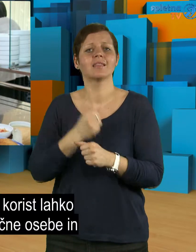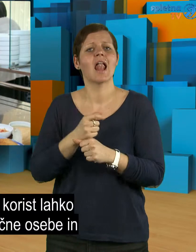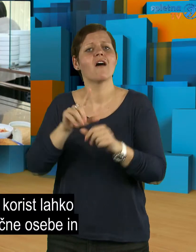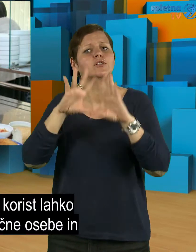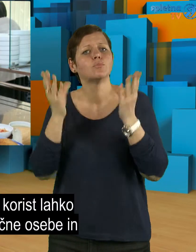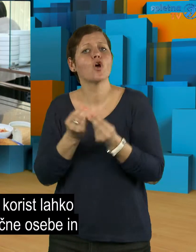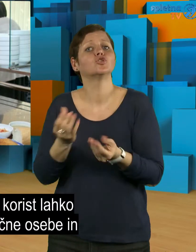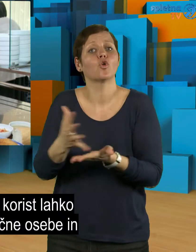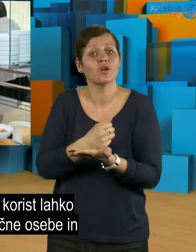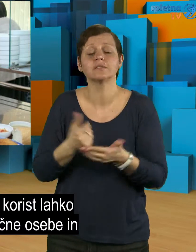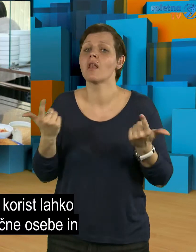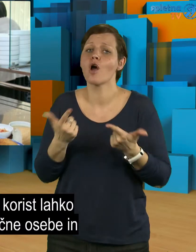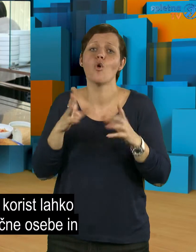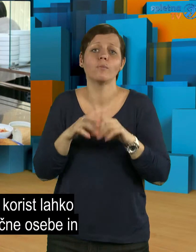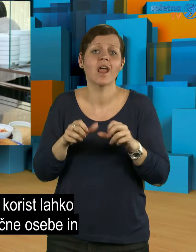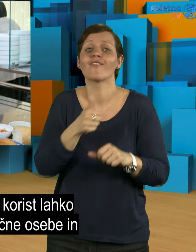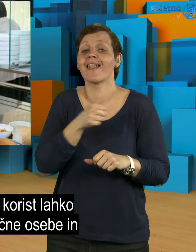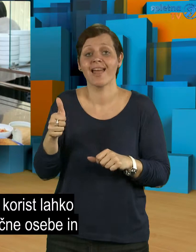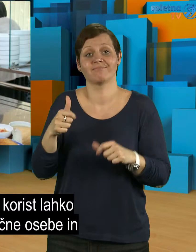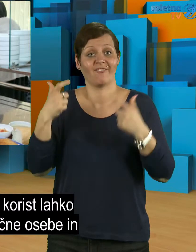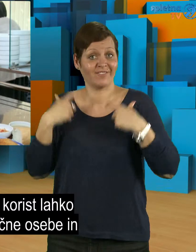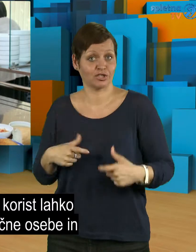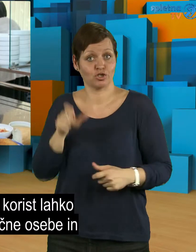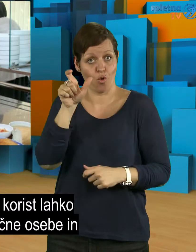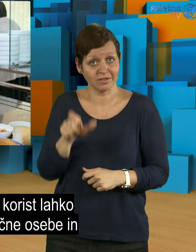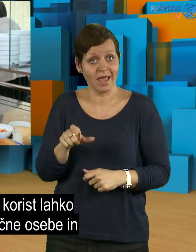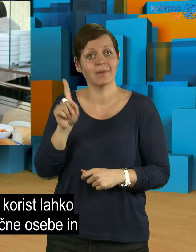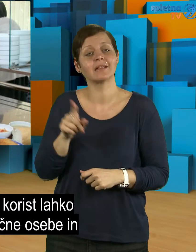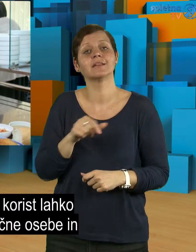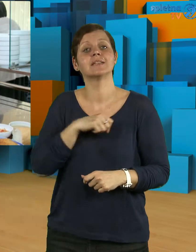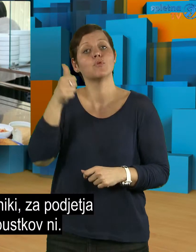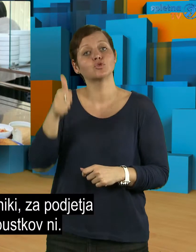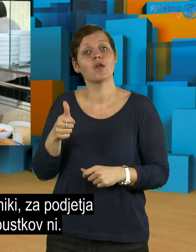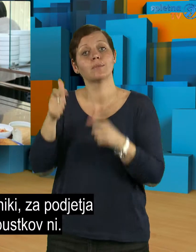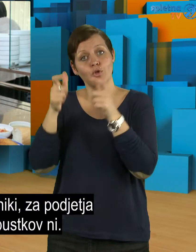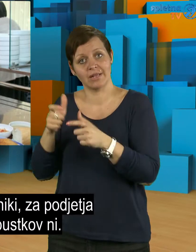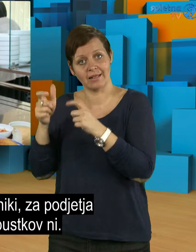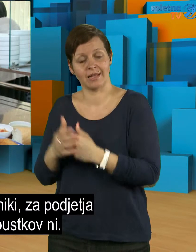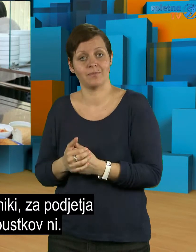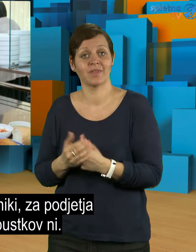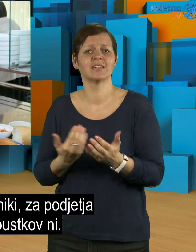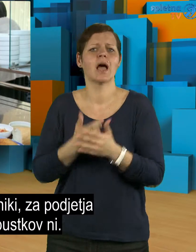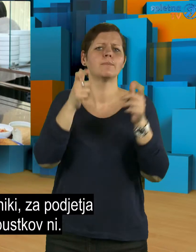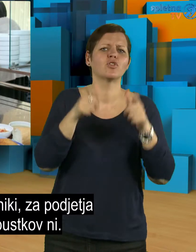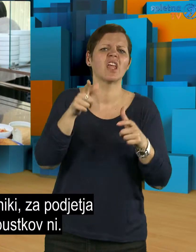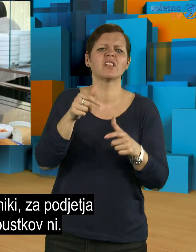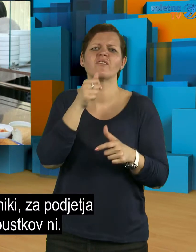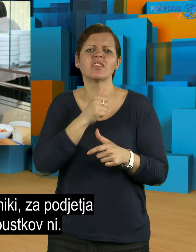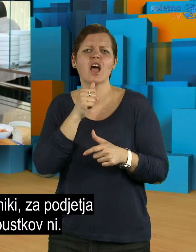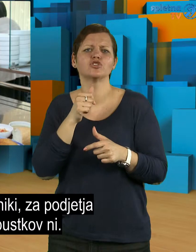Dela v splošno korist lahko opravljajo le fizične osebe in samostojni podjetniki, za podjetja finančnih odpustkov